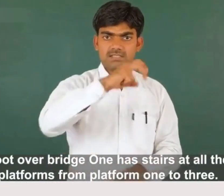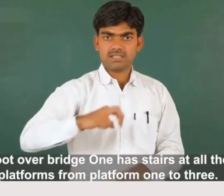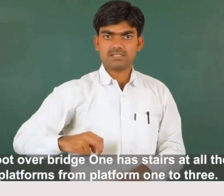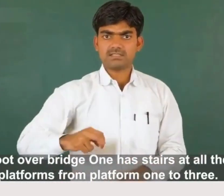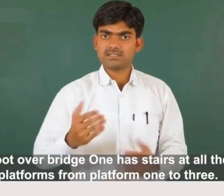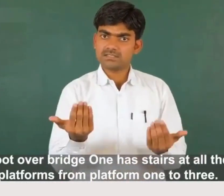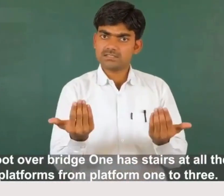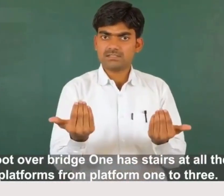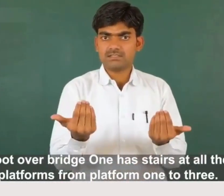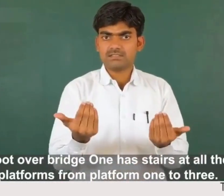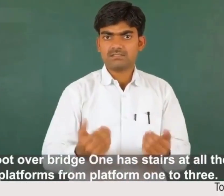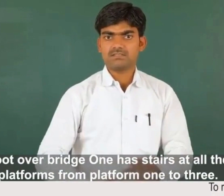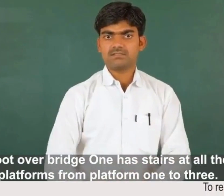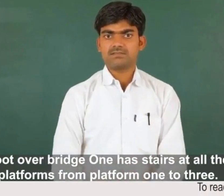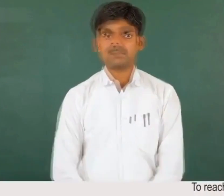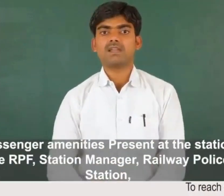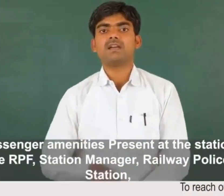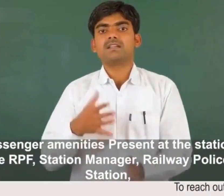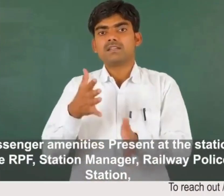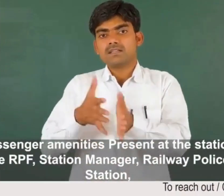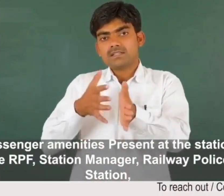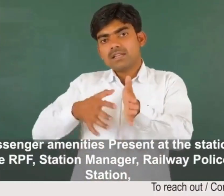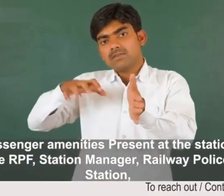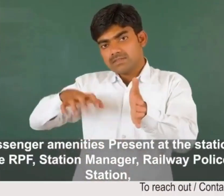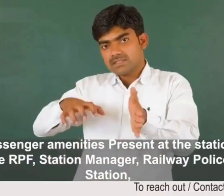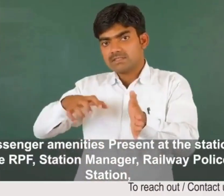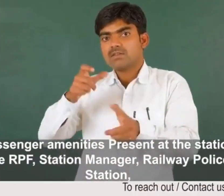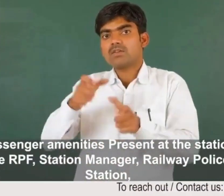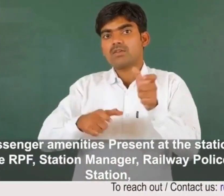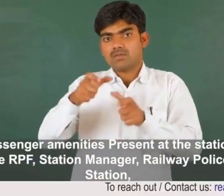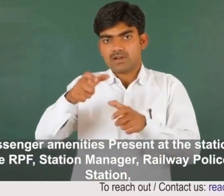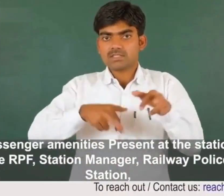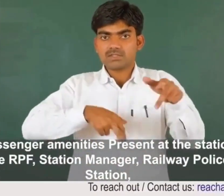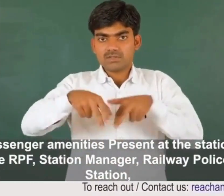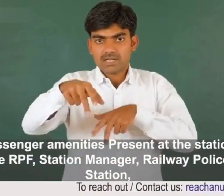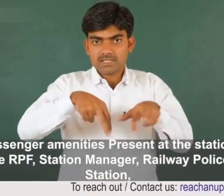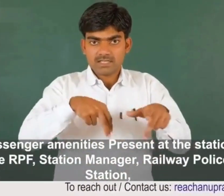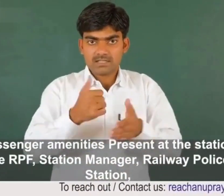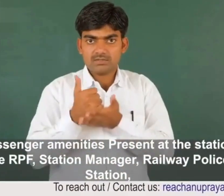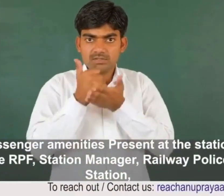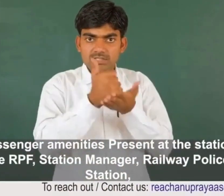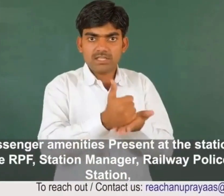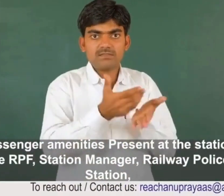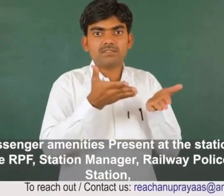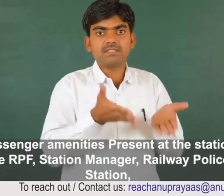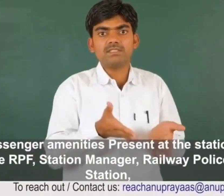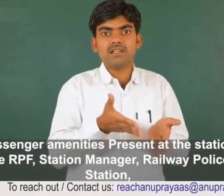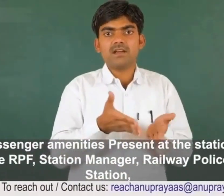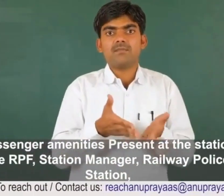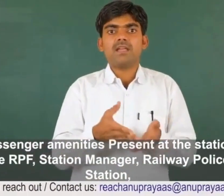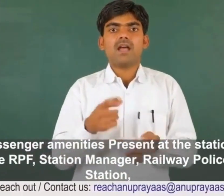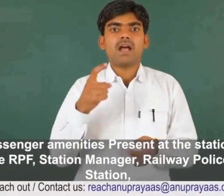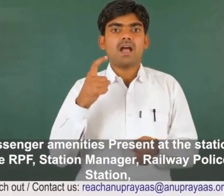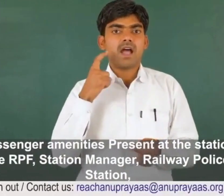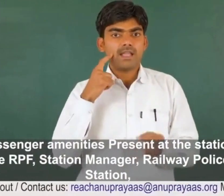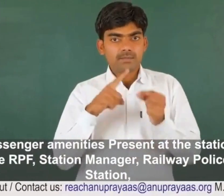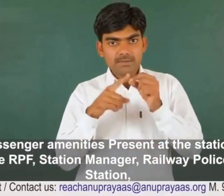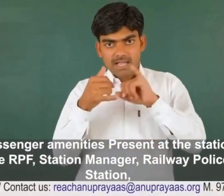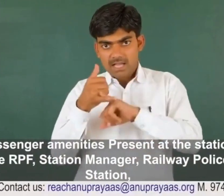स्टेशन पर मुझूद यातरी सुविधाओं में आर्पी एफ, स्टेशन प्रवंधग, रेलवे पुलिस स्टेशन, प्रतीकशाले, आरक्षित लाउंज, चिकित्सा